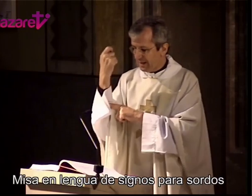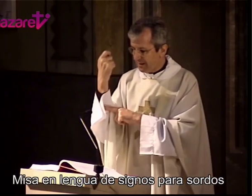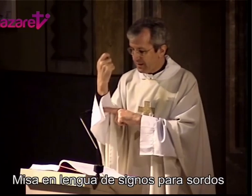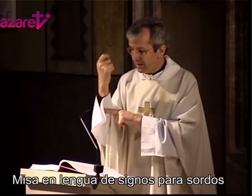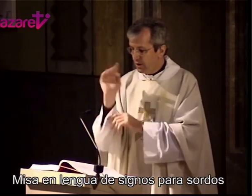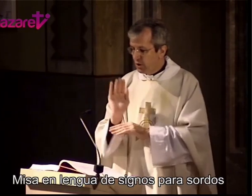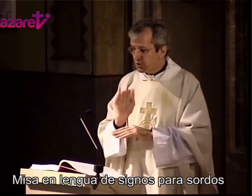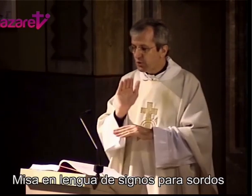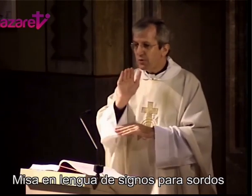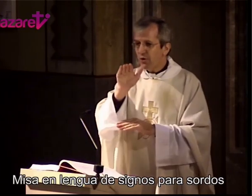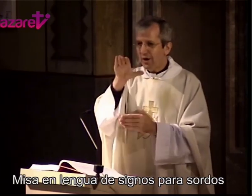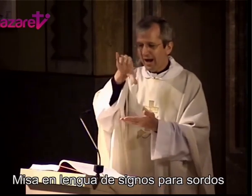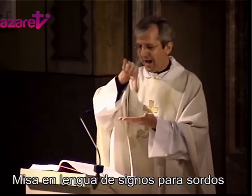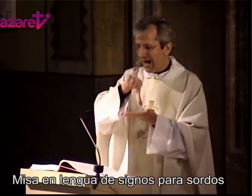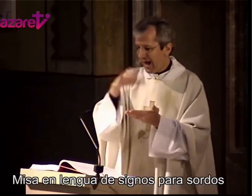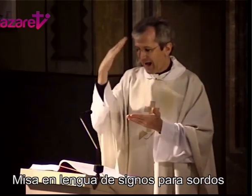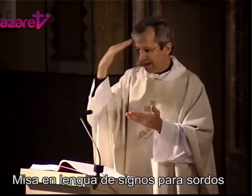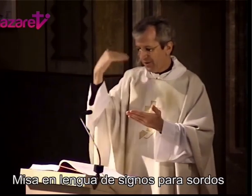David, subió a la ciudad